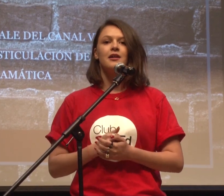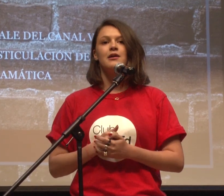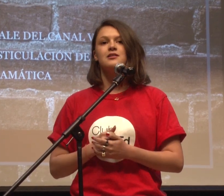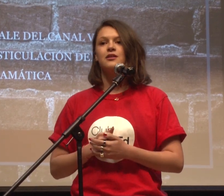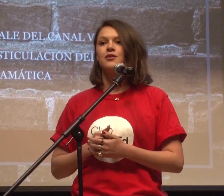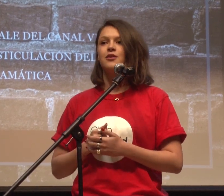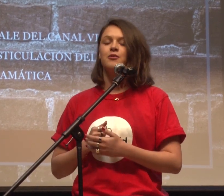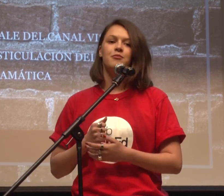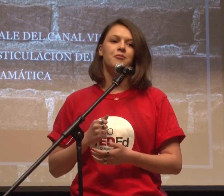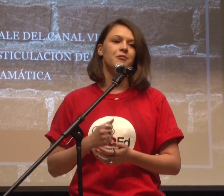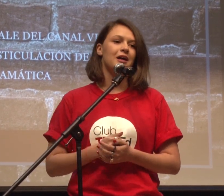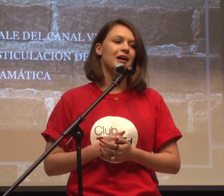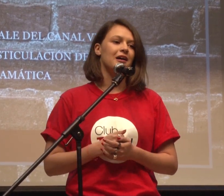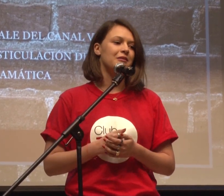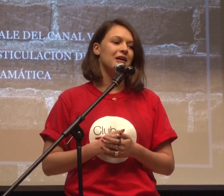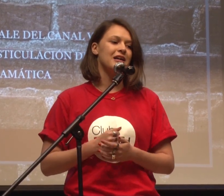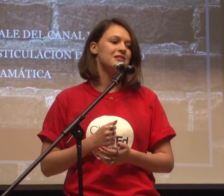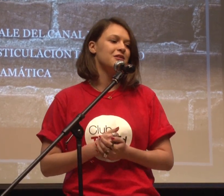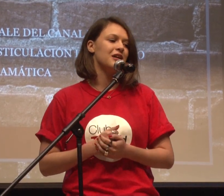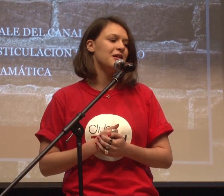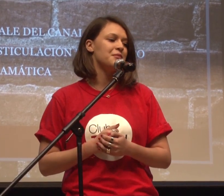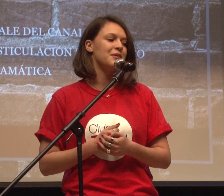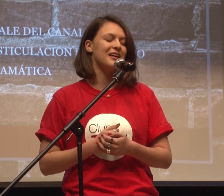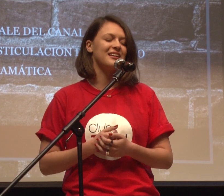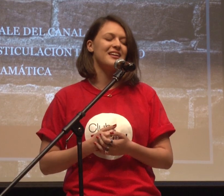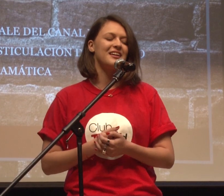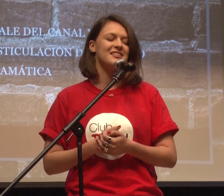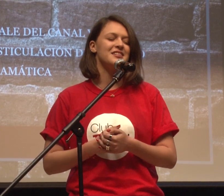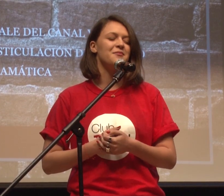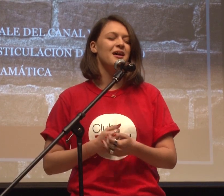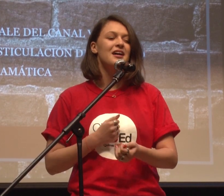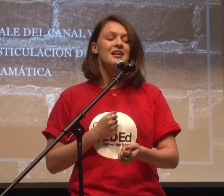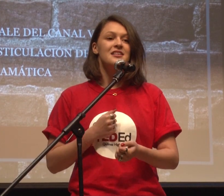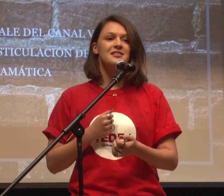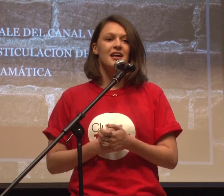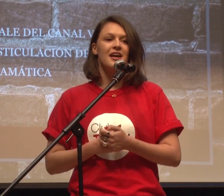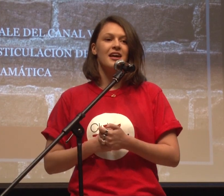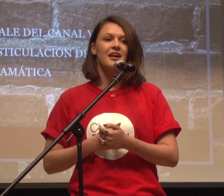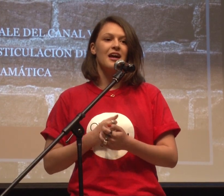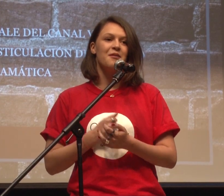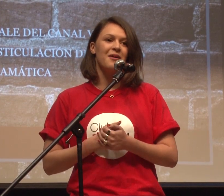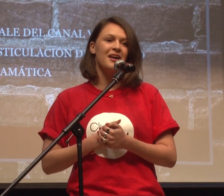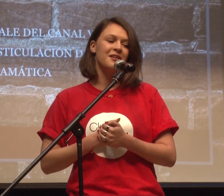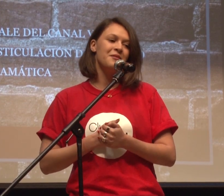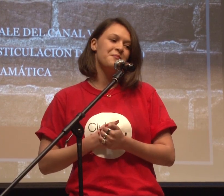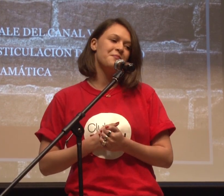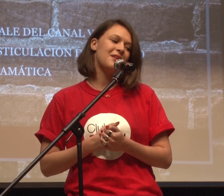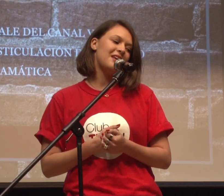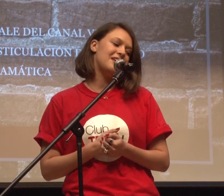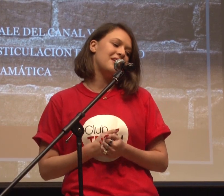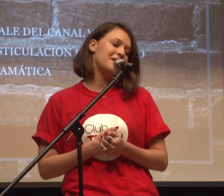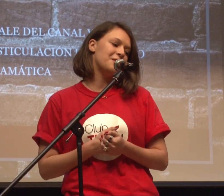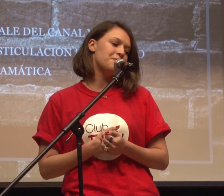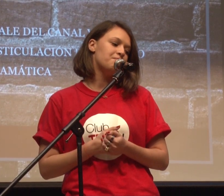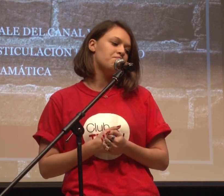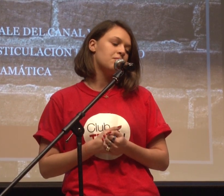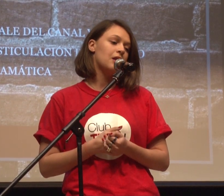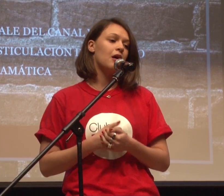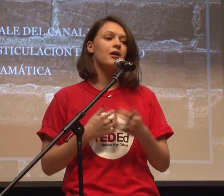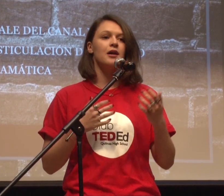estaba haciendo una canción que me encanta que se llama Say Amen. Y aunque